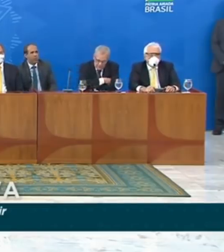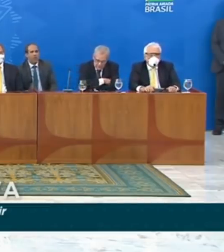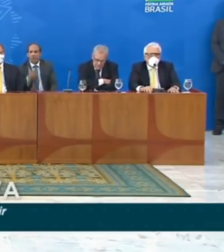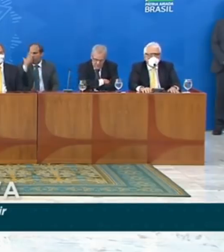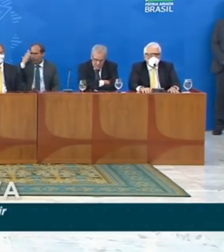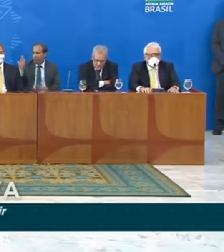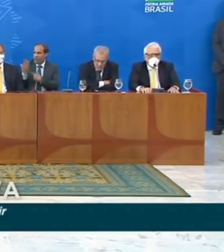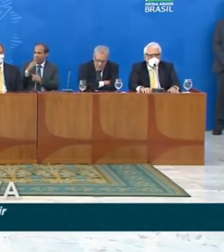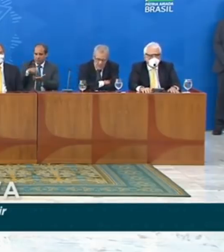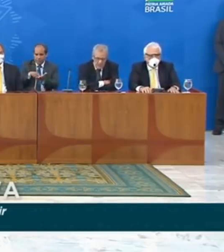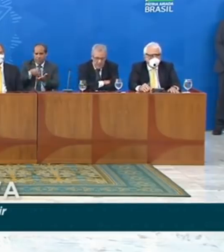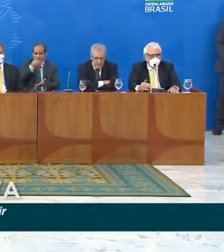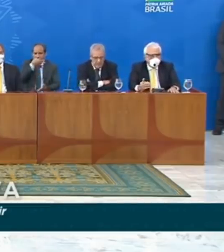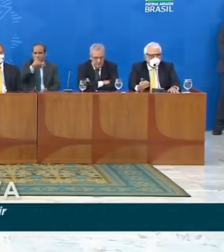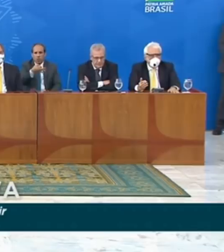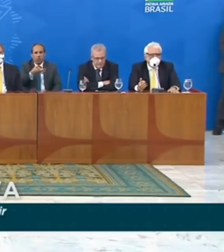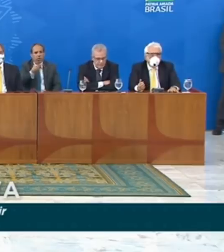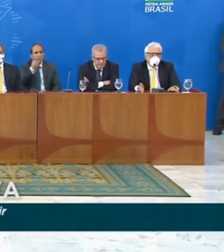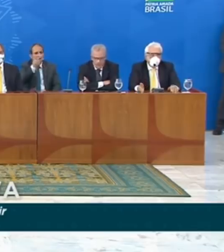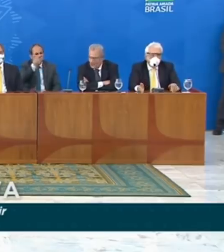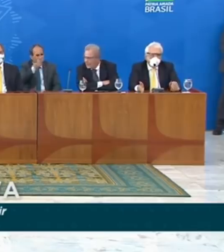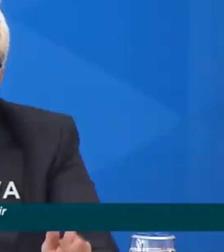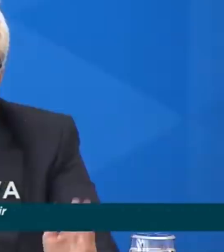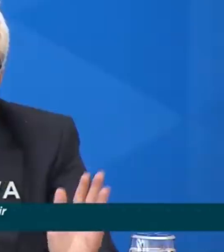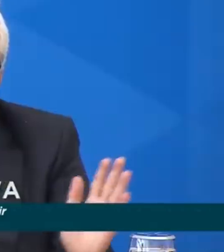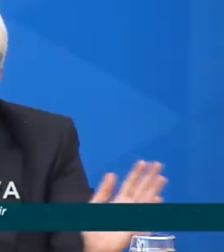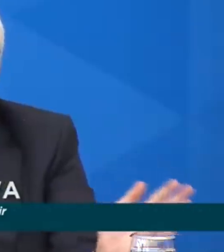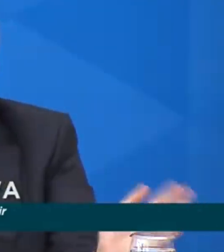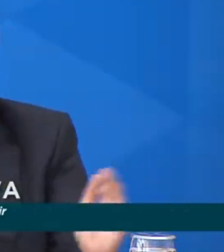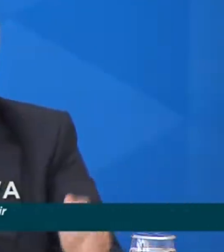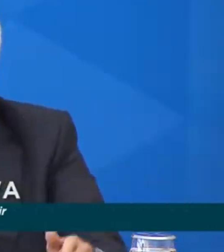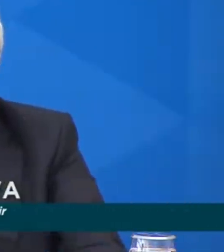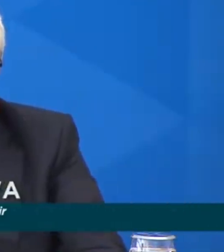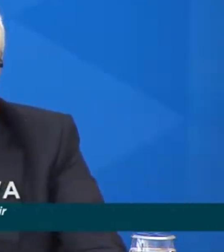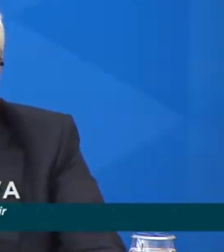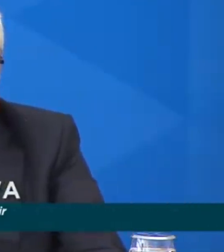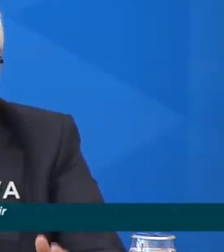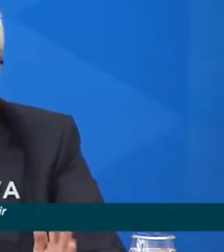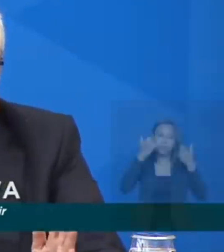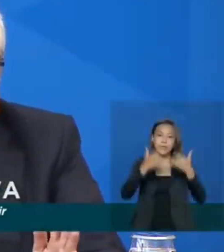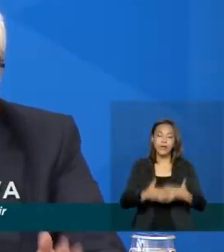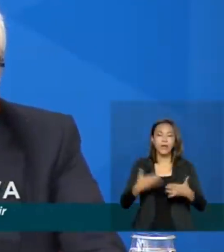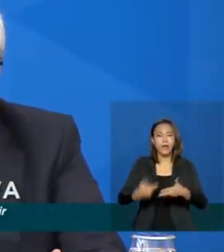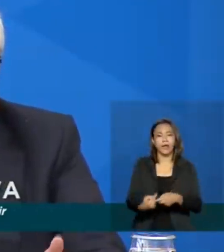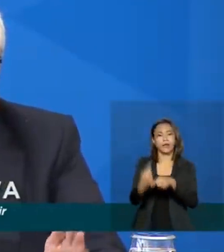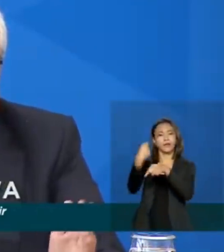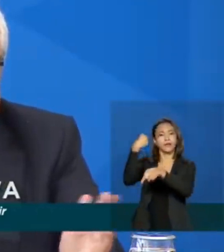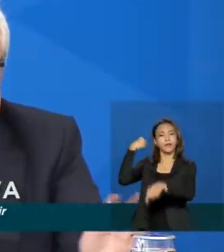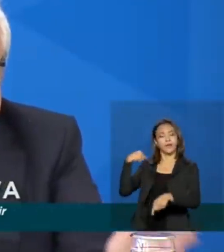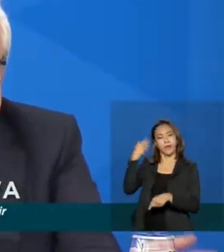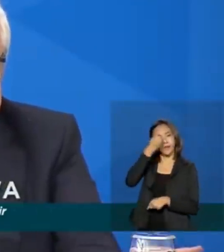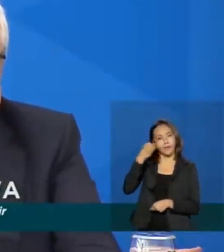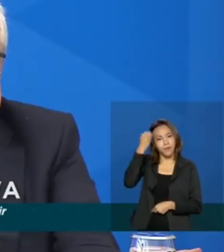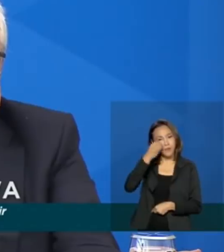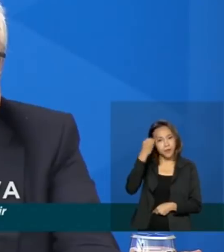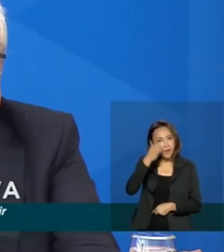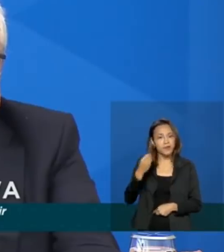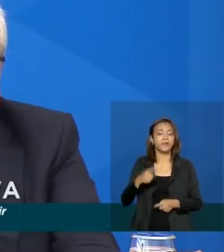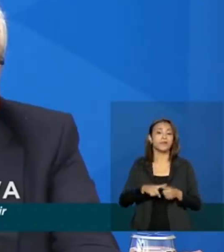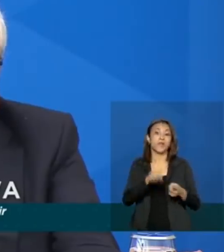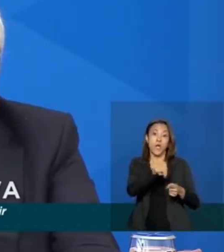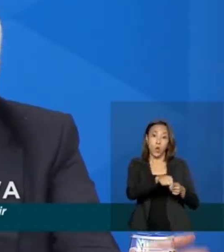Obrigado. Eu gostaria de repetir que a experiência passada com preços descolados do